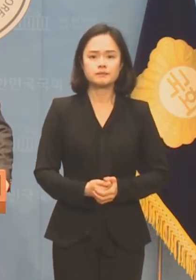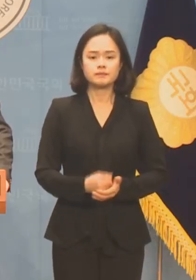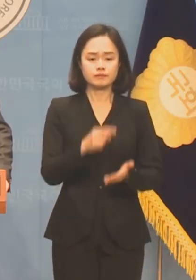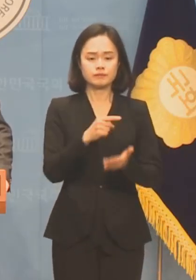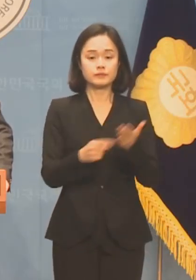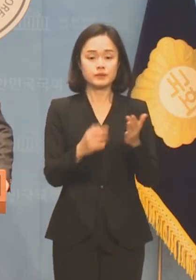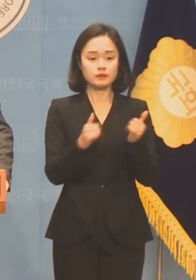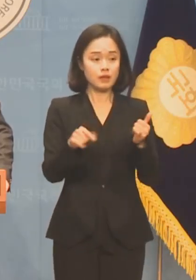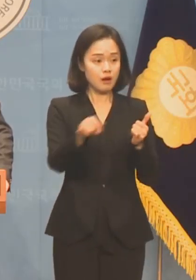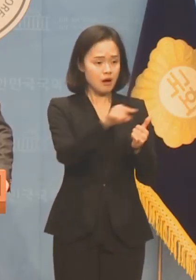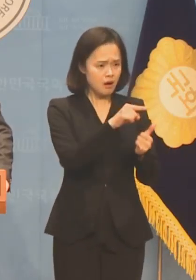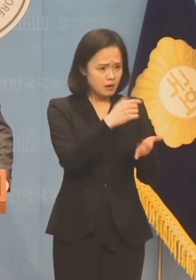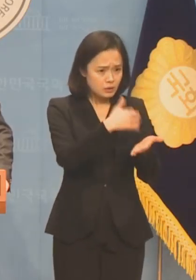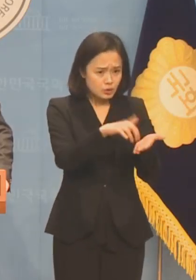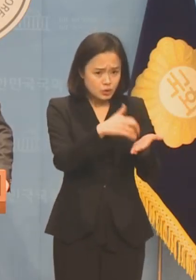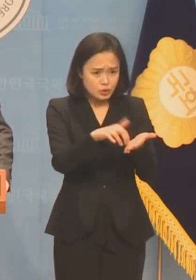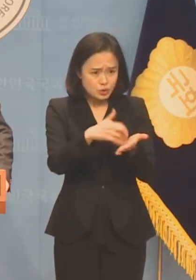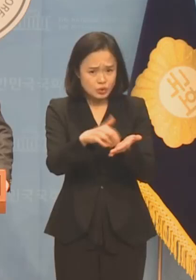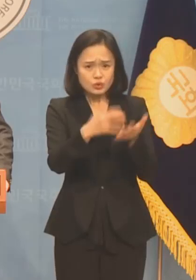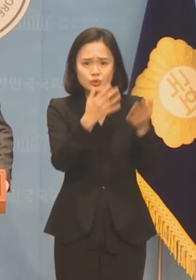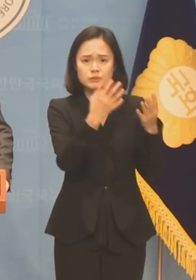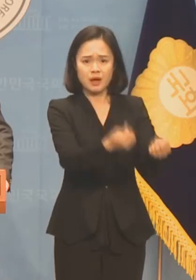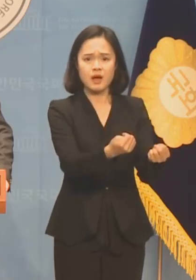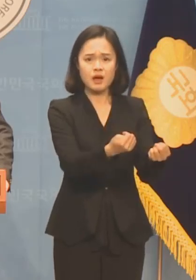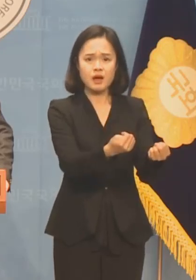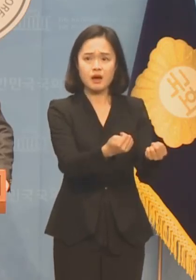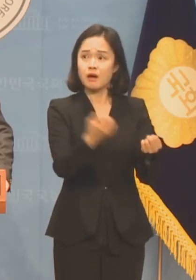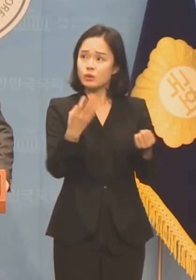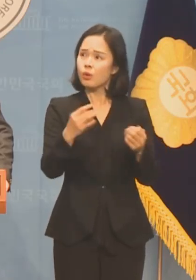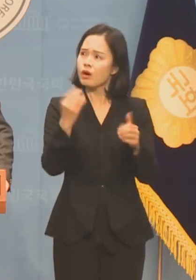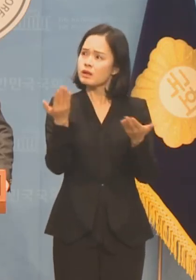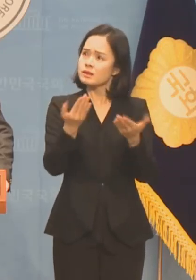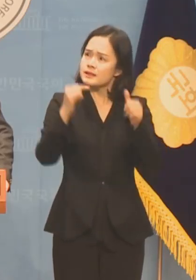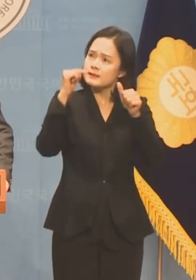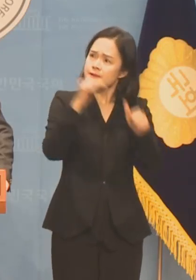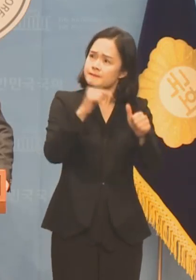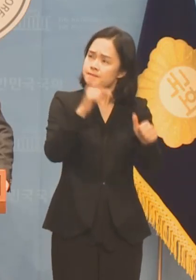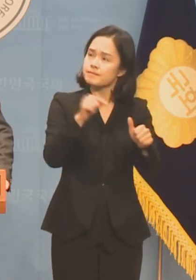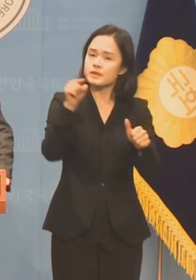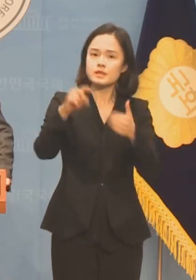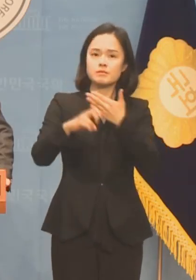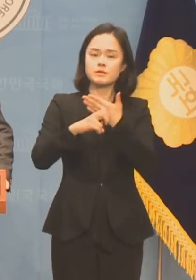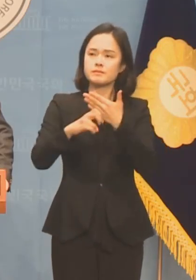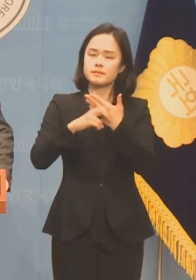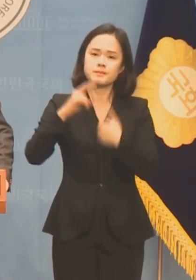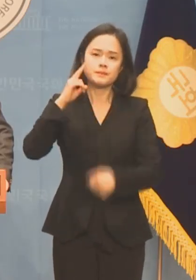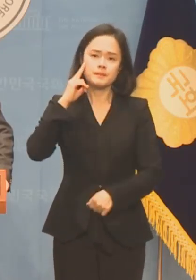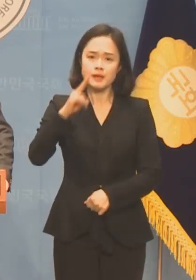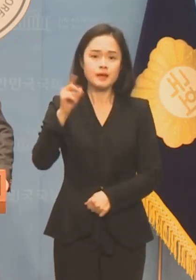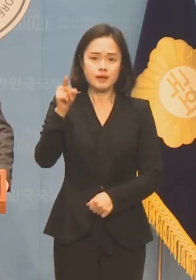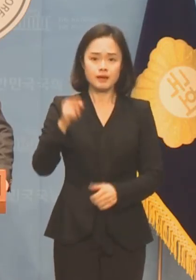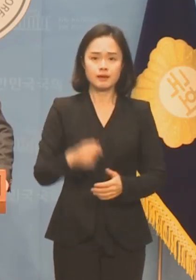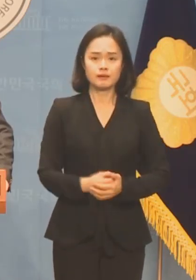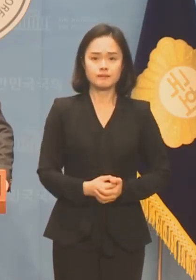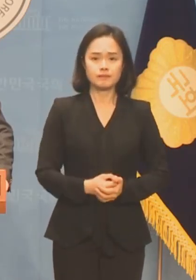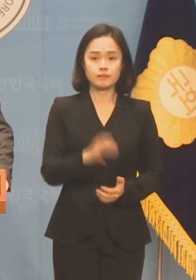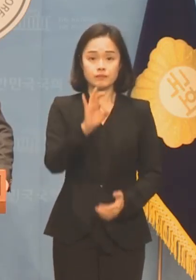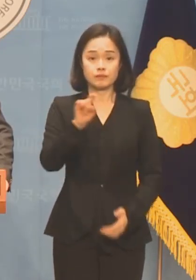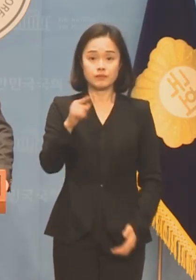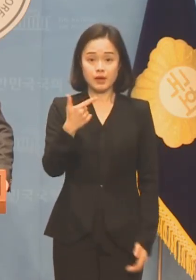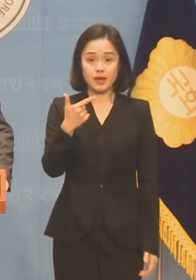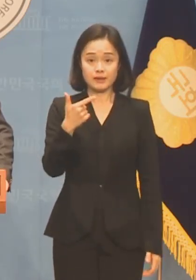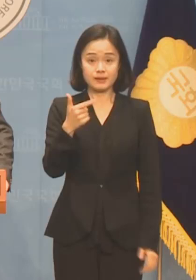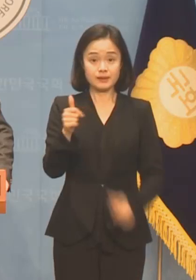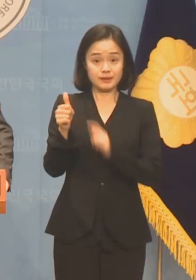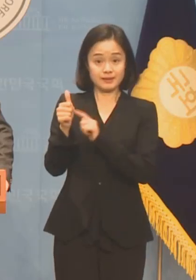정도가 훨씬 더 강했던 사람들이죠. 또 하나는 안광 김장현 전 사장의 경우에